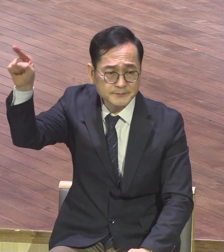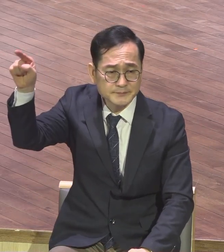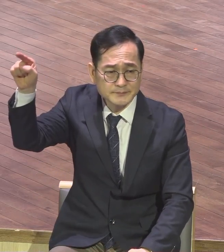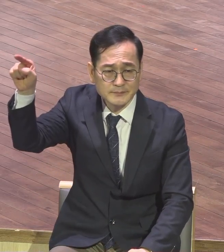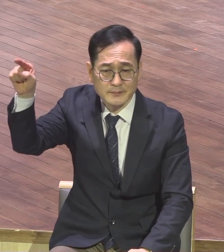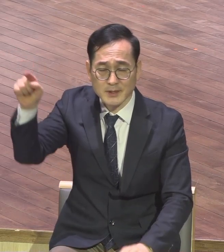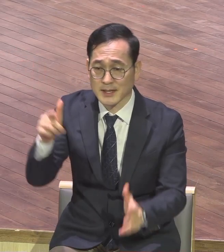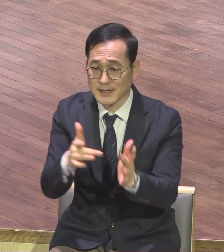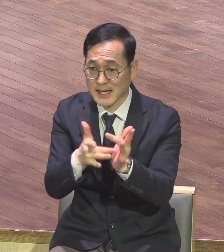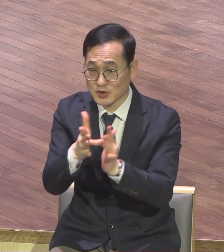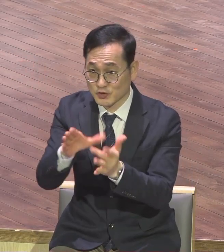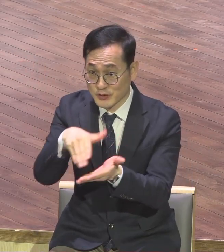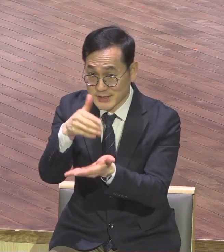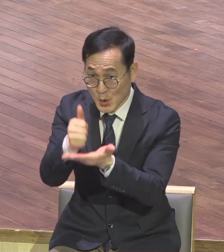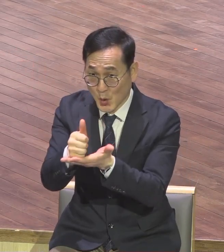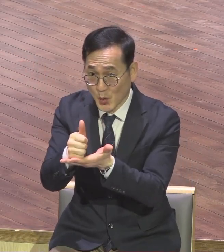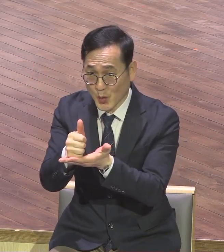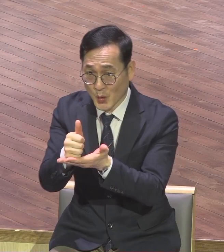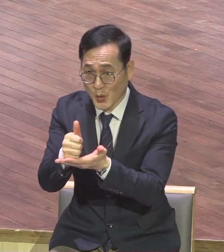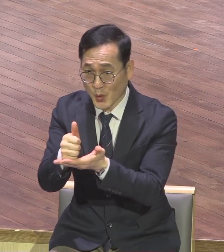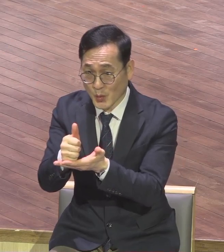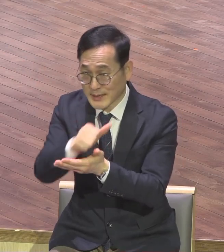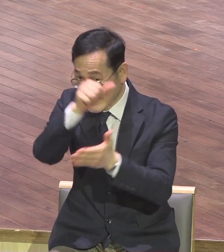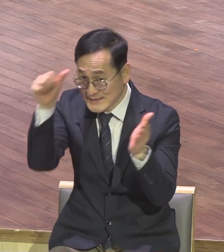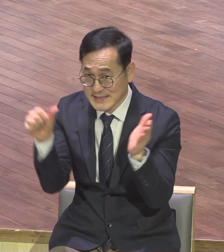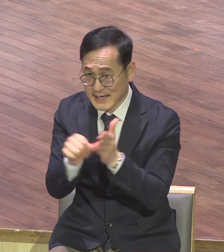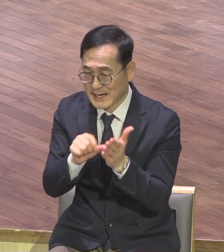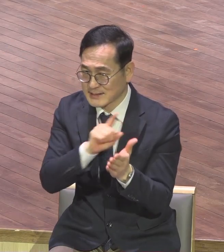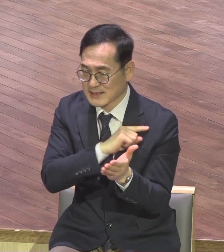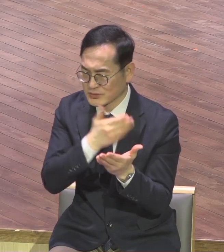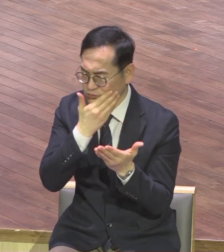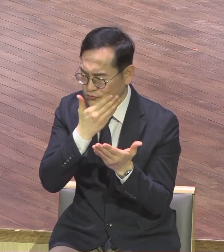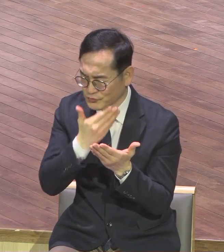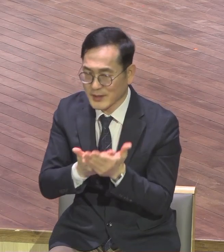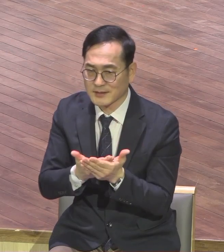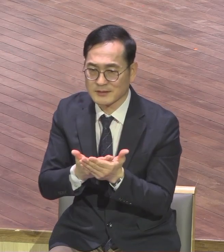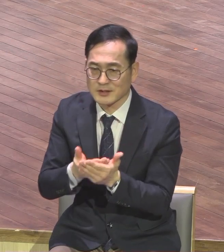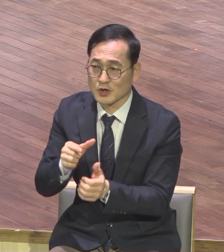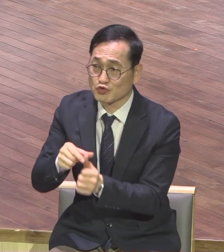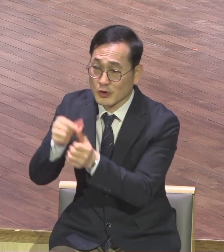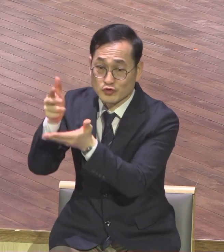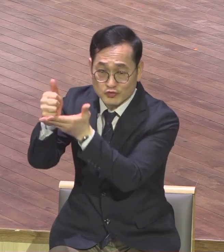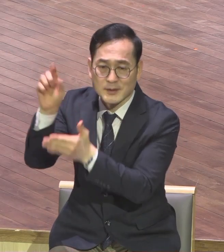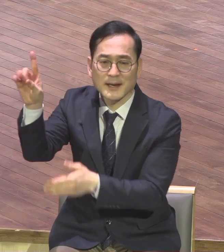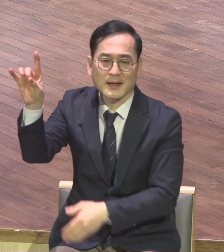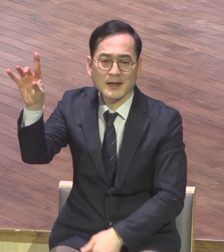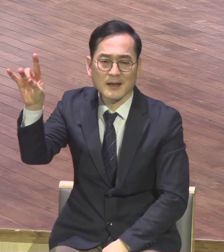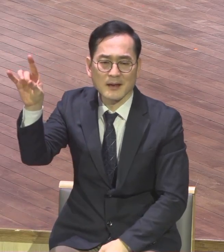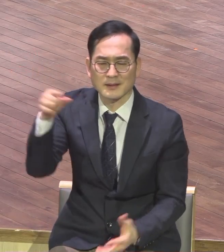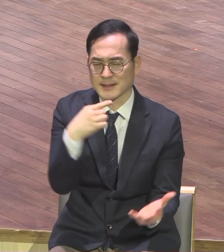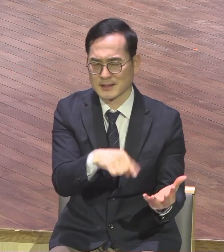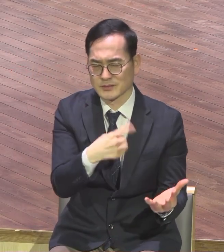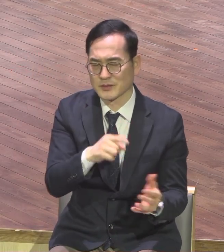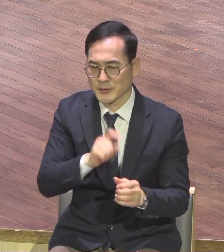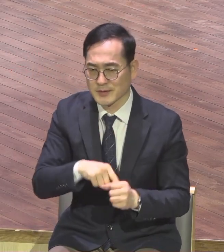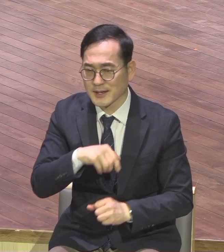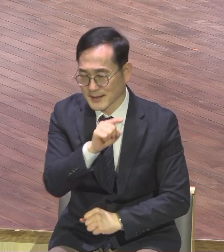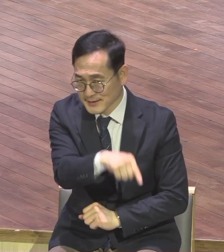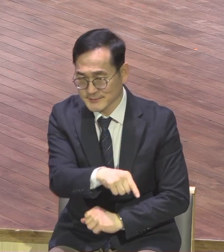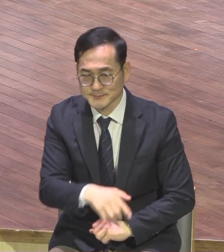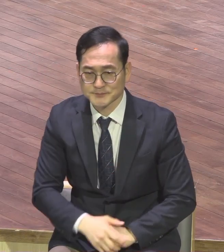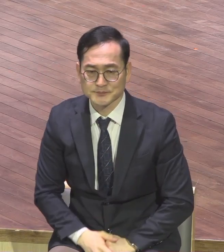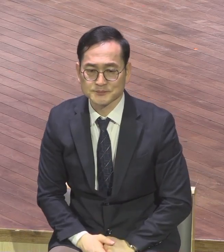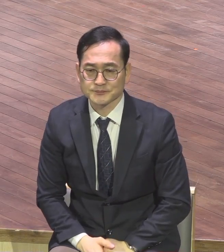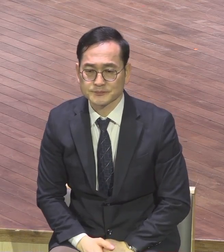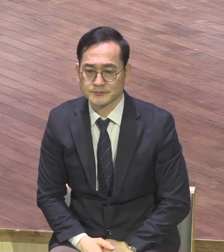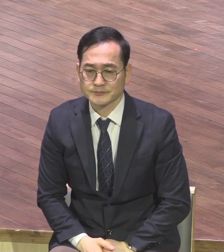인생의 절대 배경임을 놓치지 마시기 바랍니다. 사도 바울은 갈라디아 1장 8절에 자신이 전한 그리스도